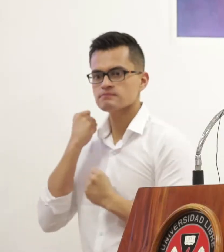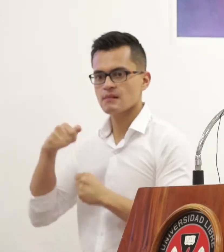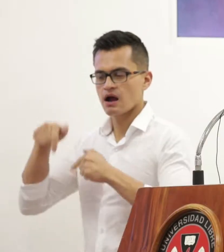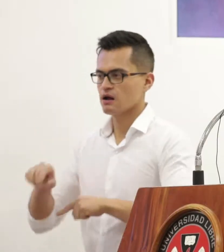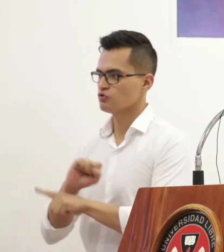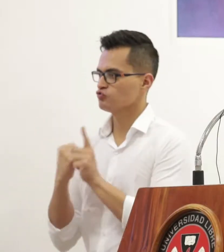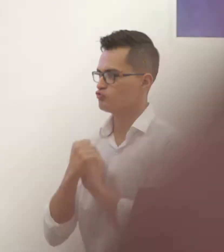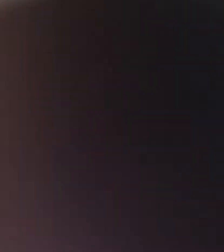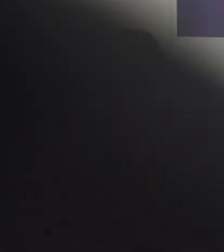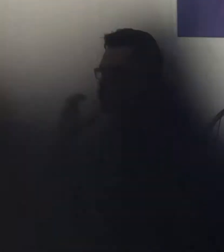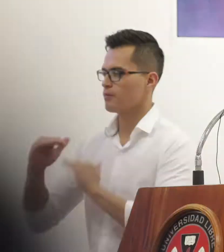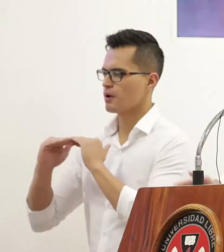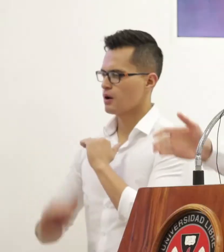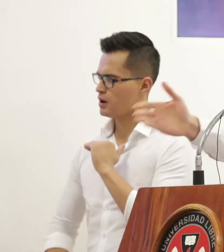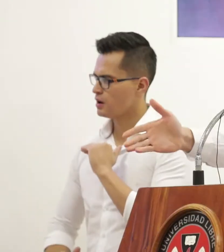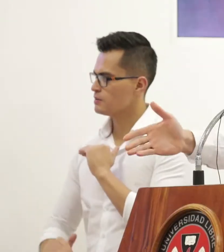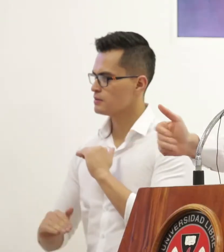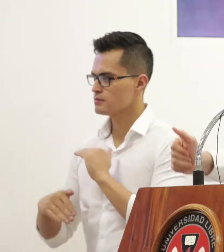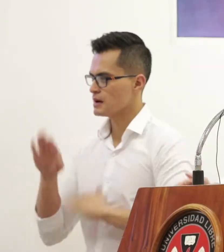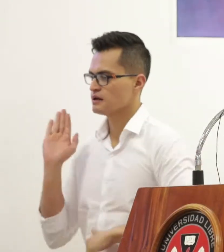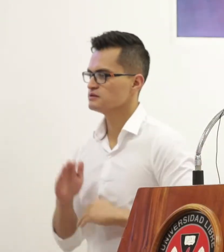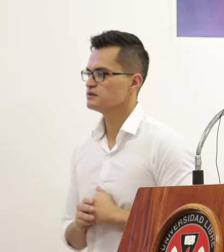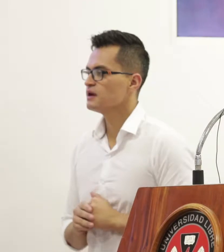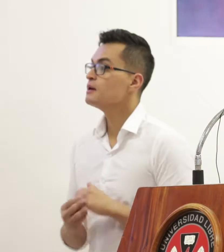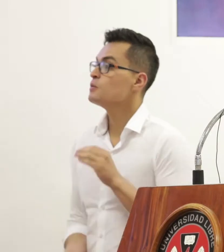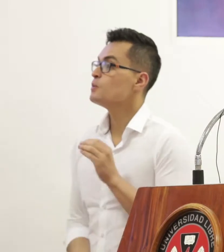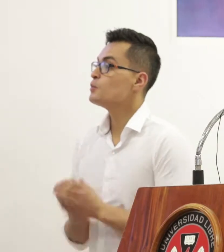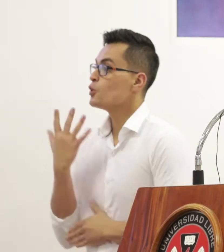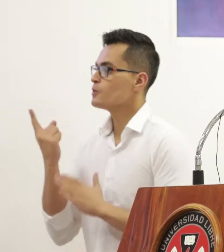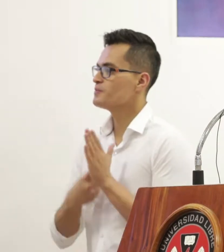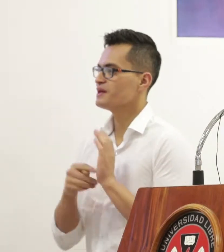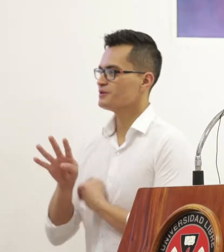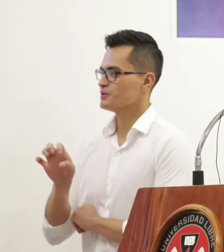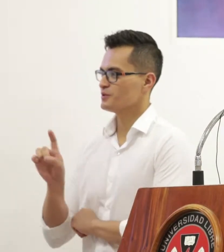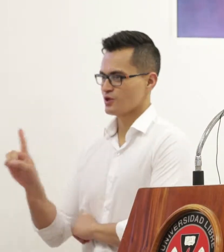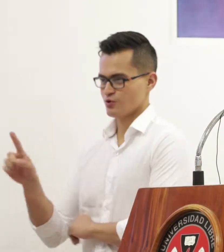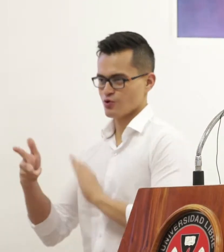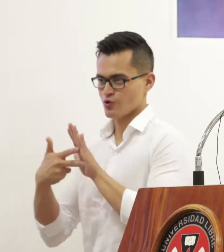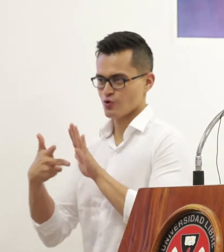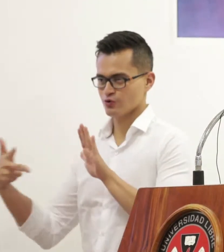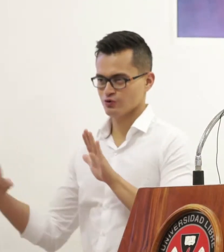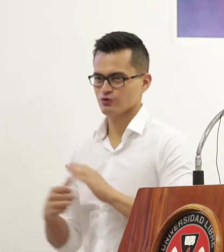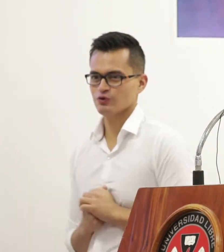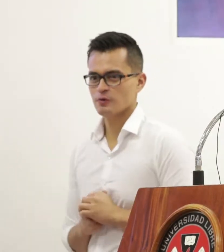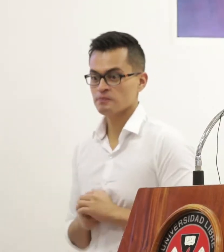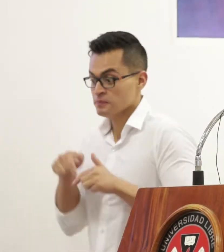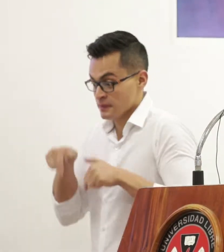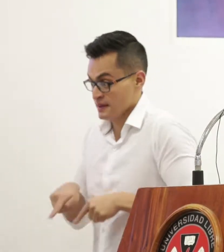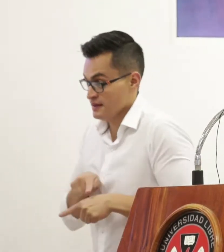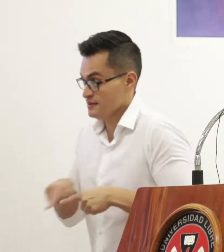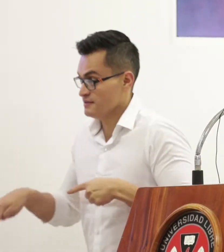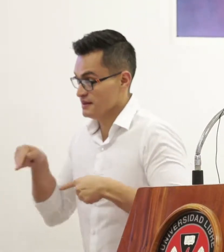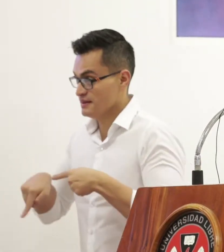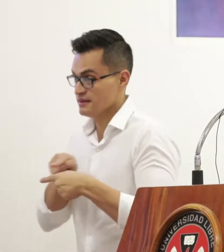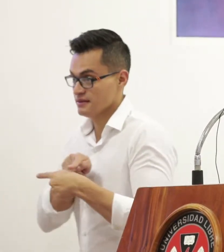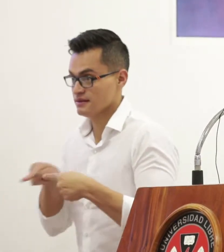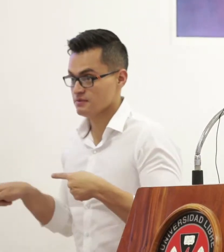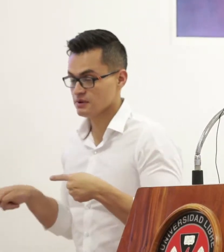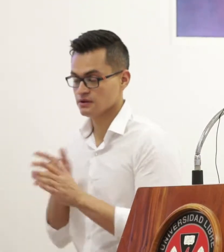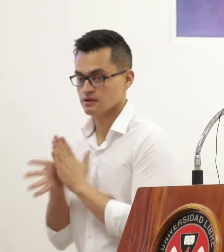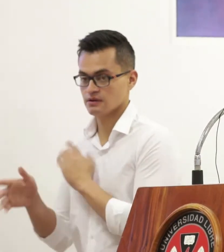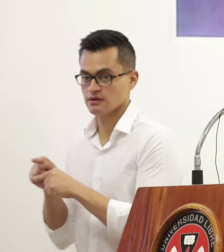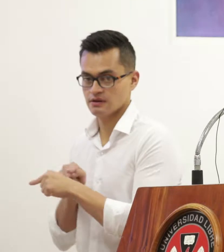colombiana. Y ahí vino la Constitución del 91. Esta semana se conmemoran,